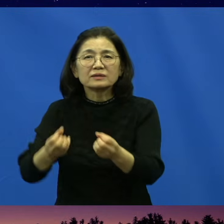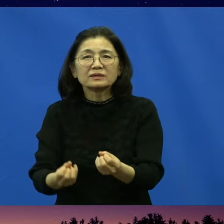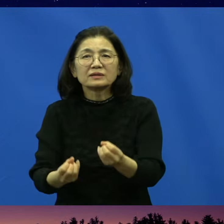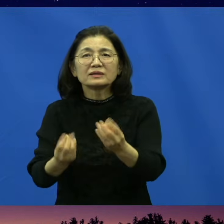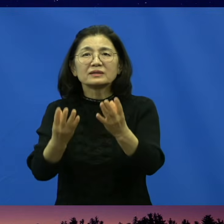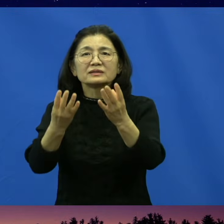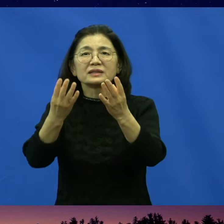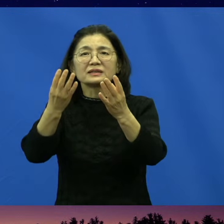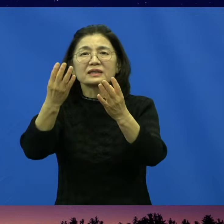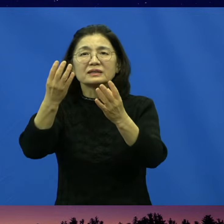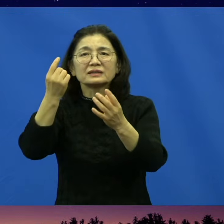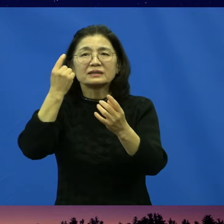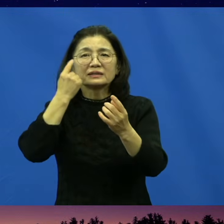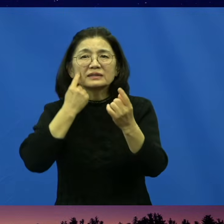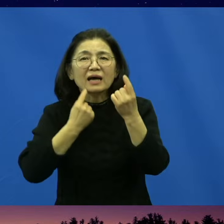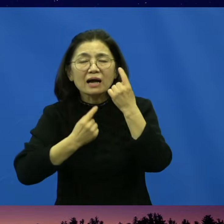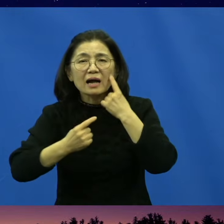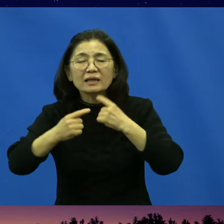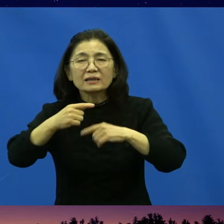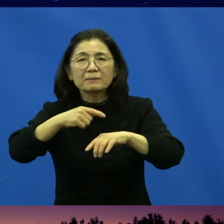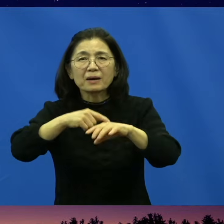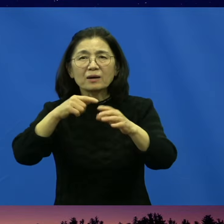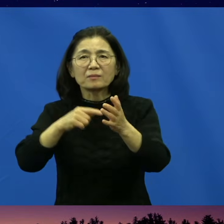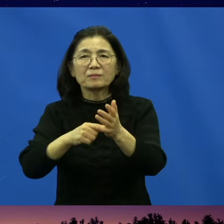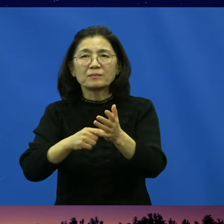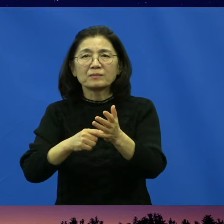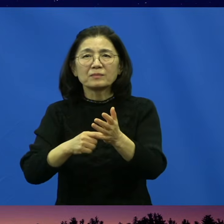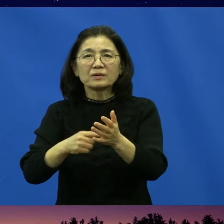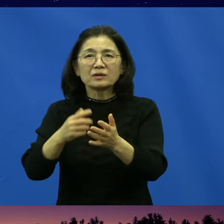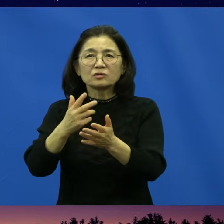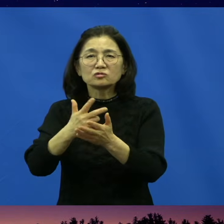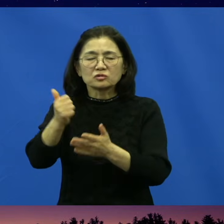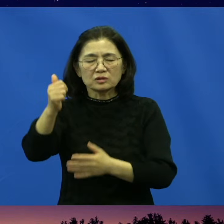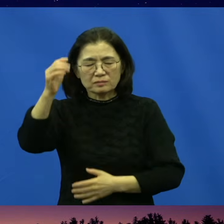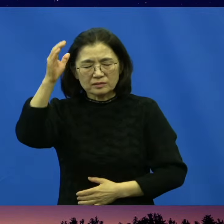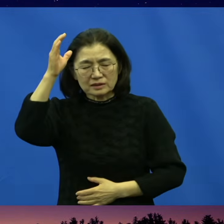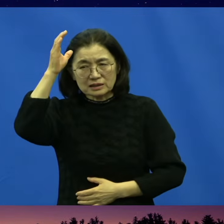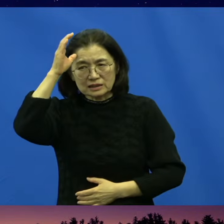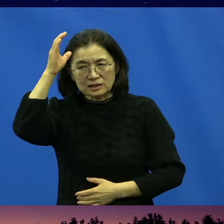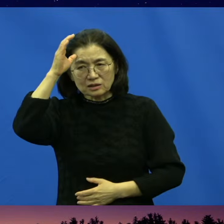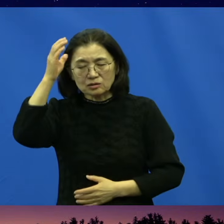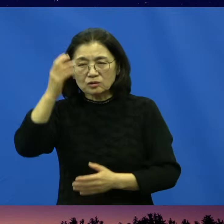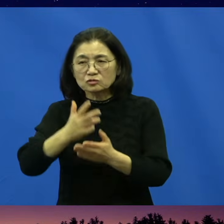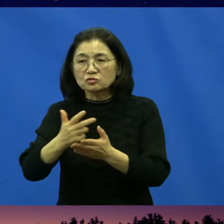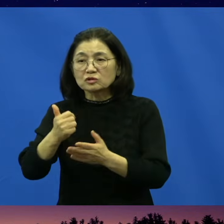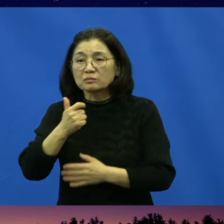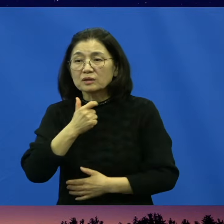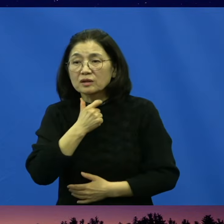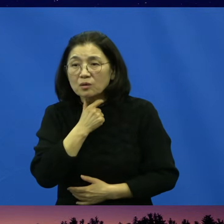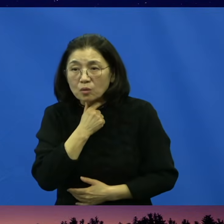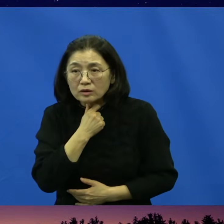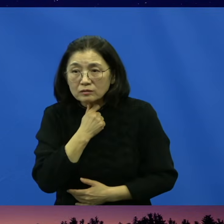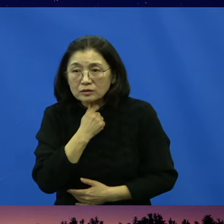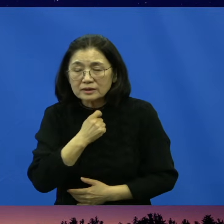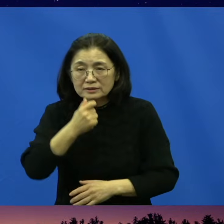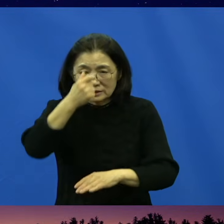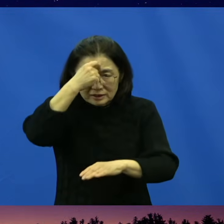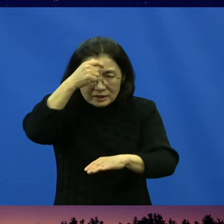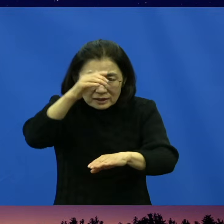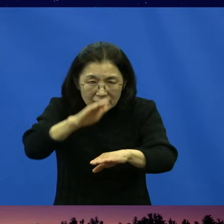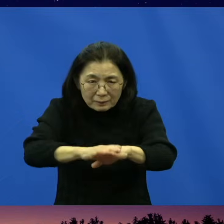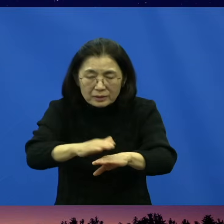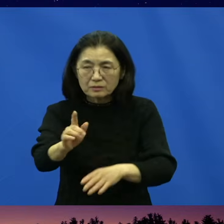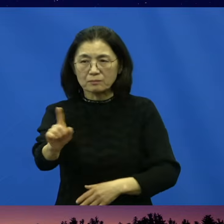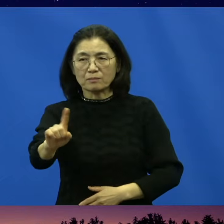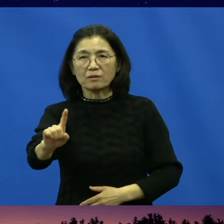말씀했습니다. 주님이 바라고, 주님이 고대하고, 주님이 원하시는 그 예배는